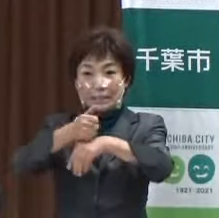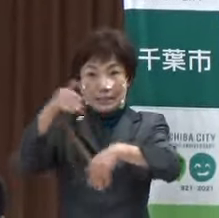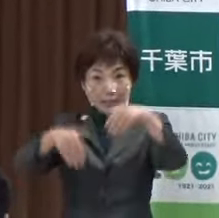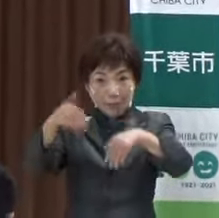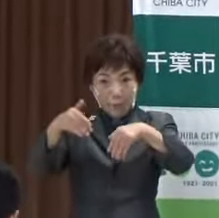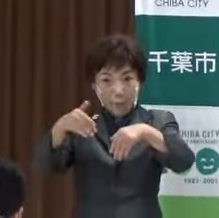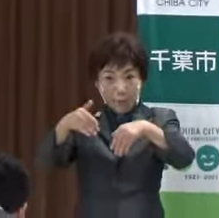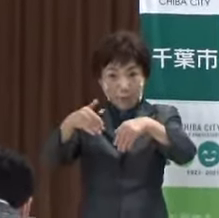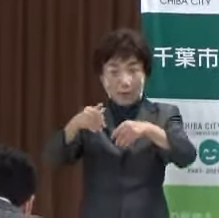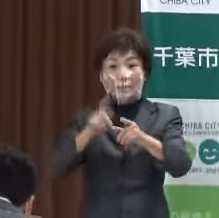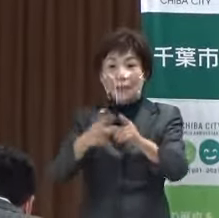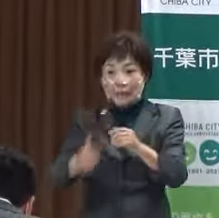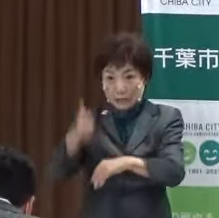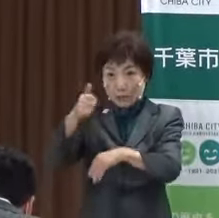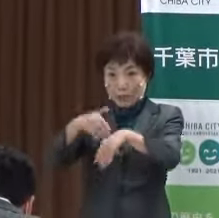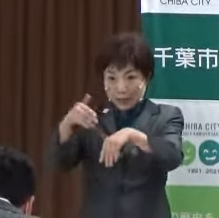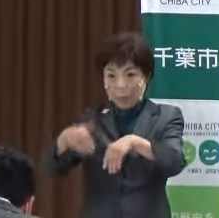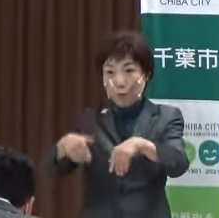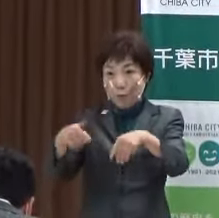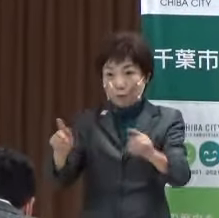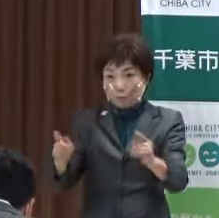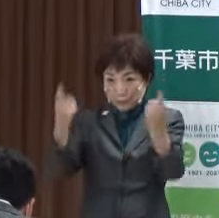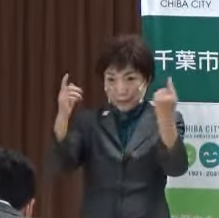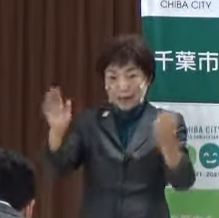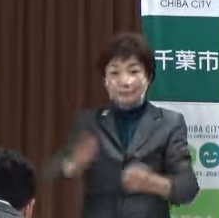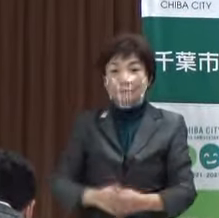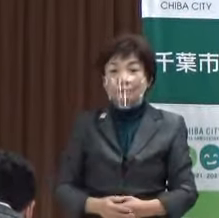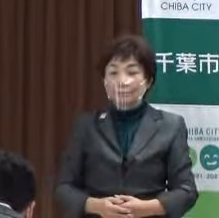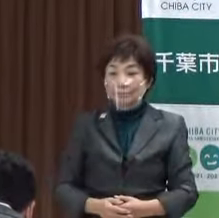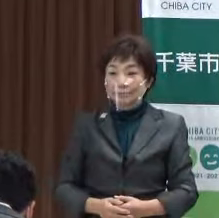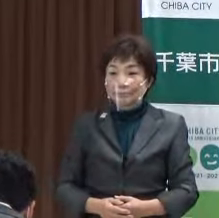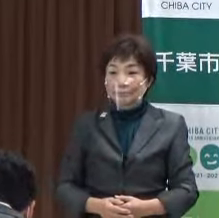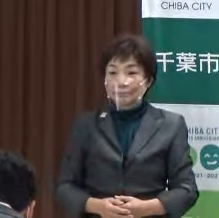挙、また千葉市長選挙も予定をされております。